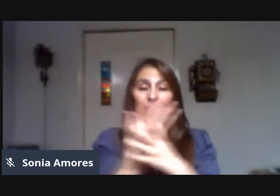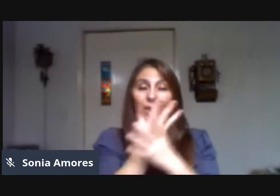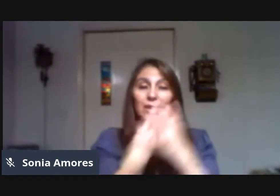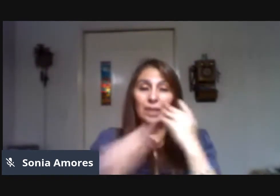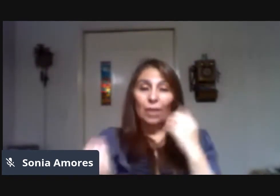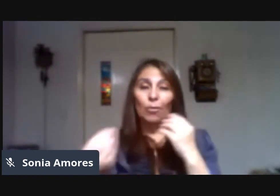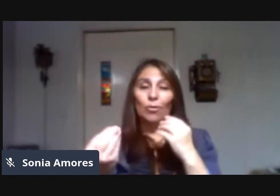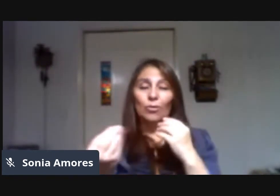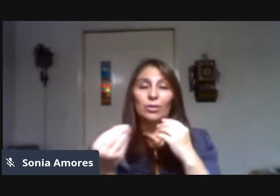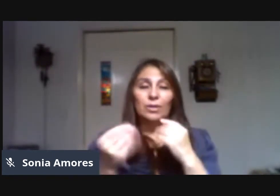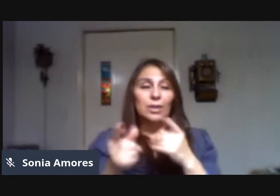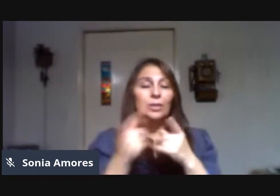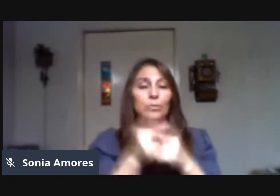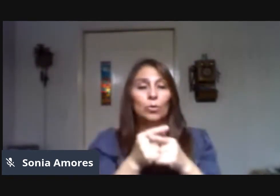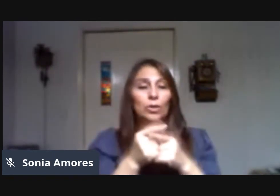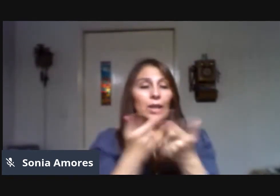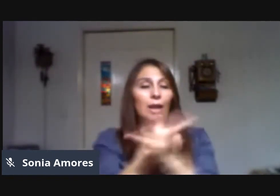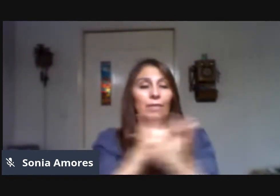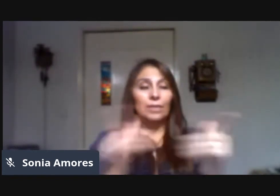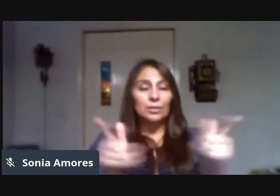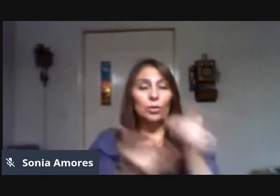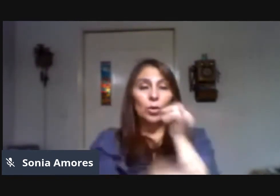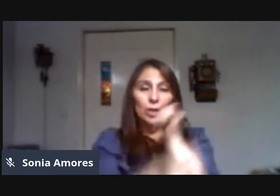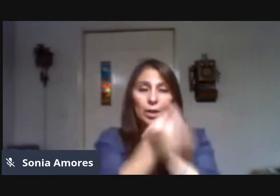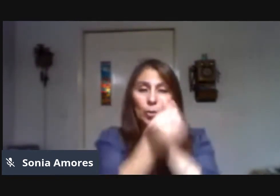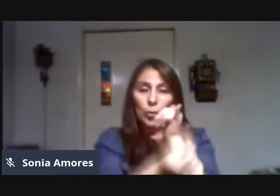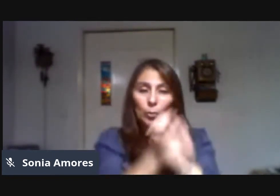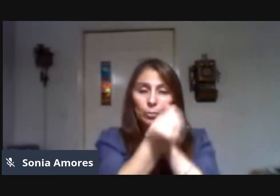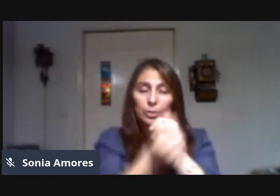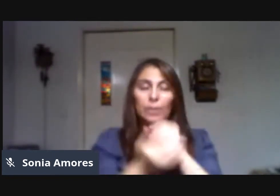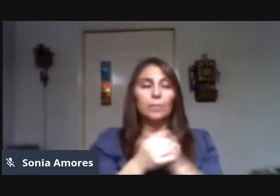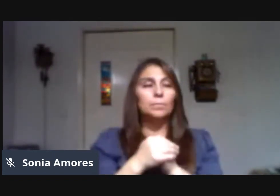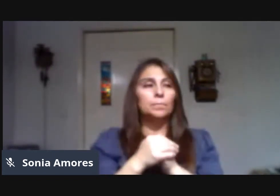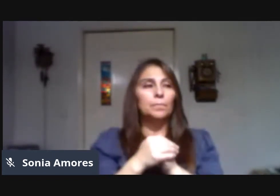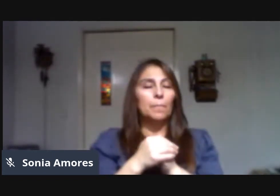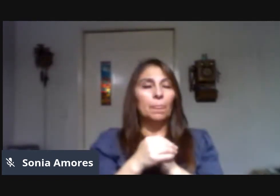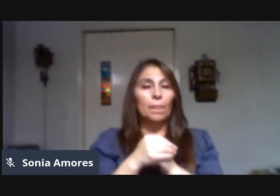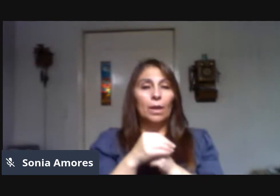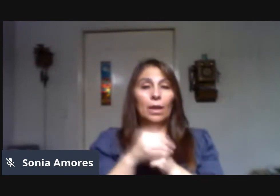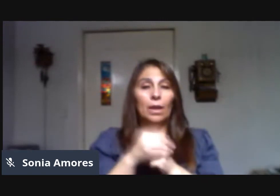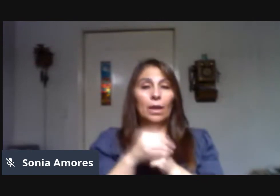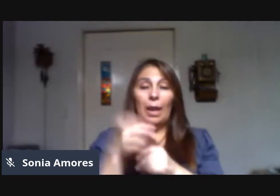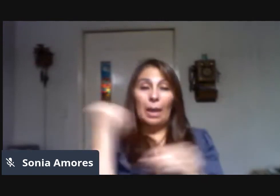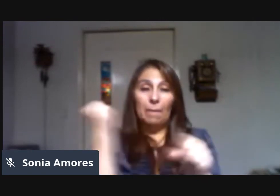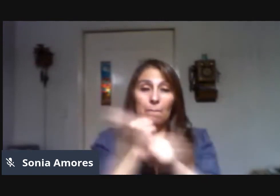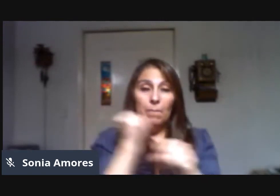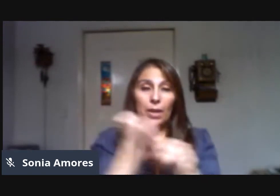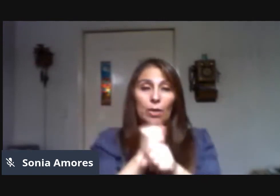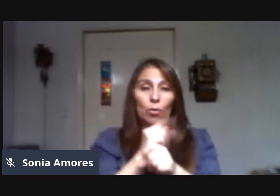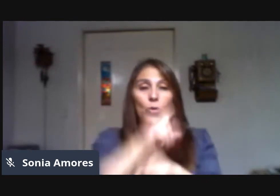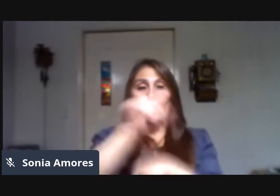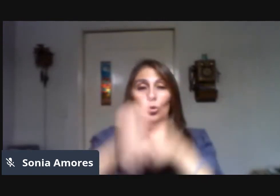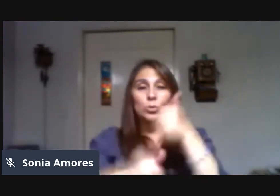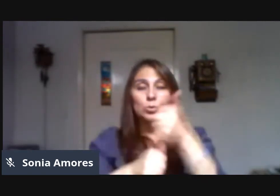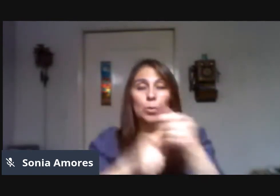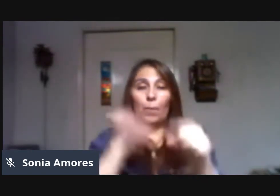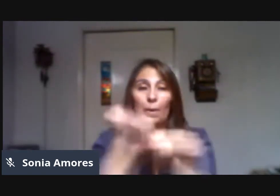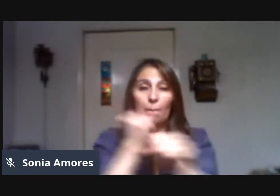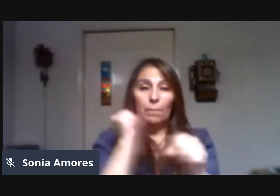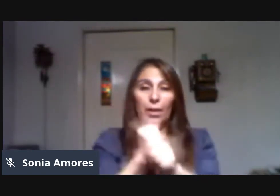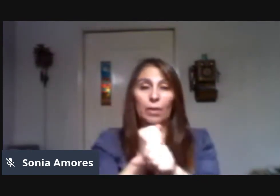economías, un nivel de desempleo, subempleo y de empleo precario, ¿sí?